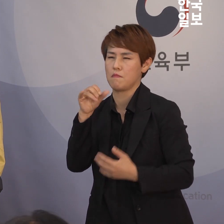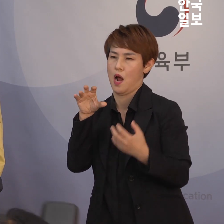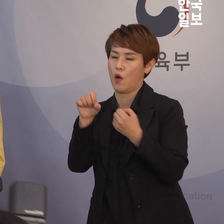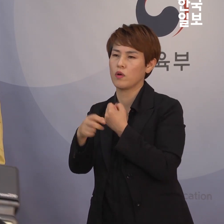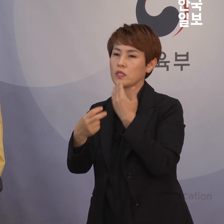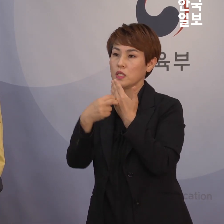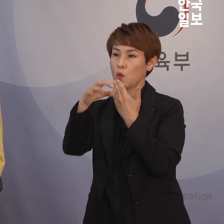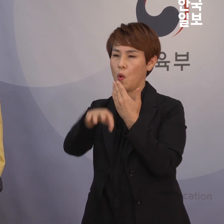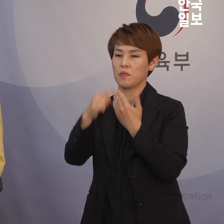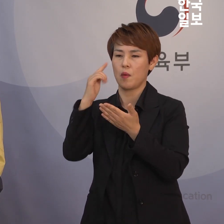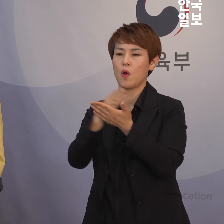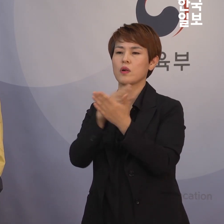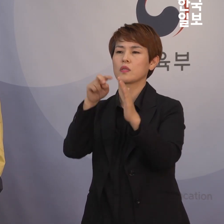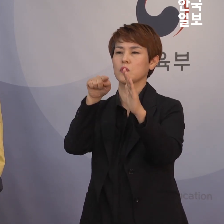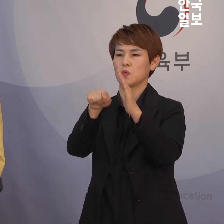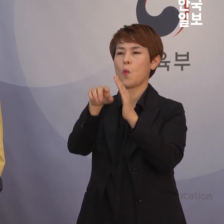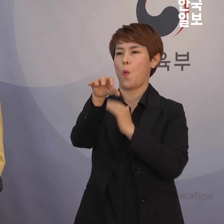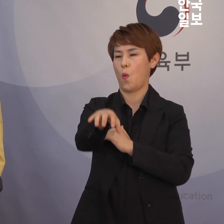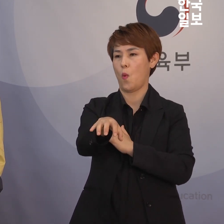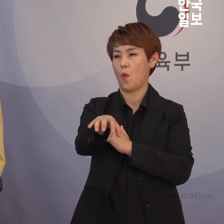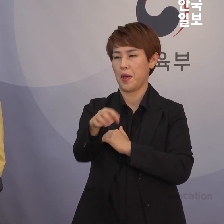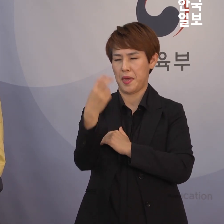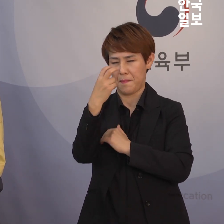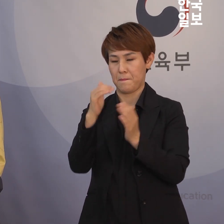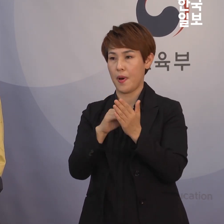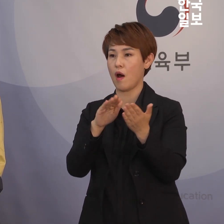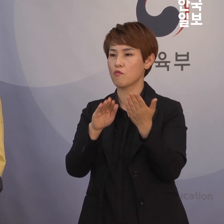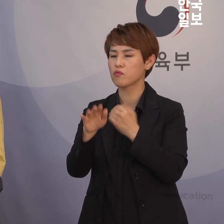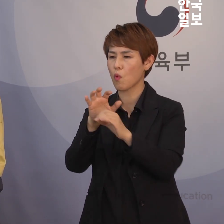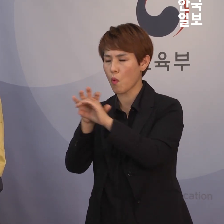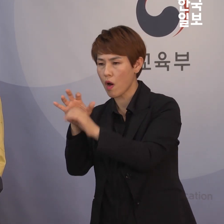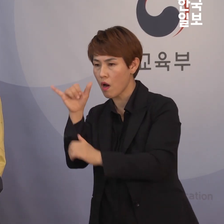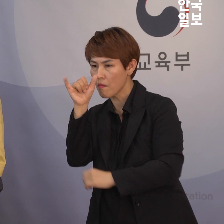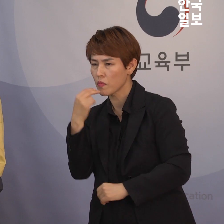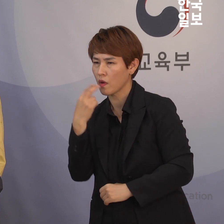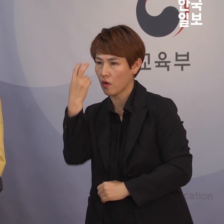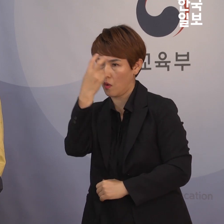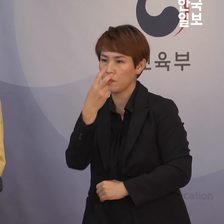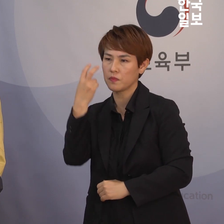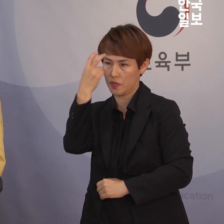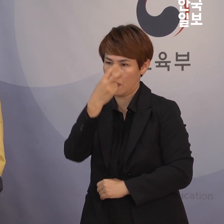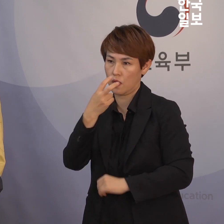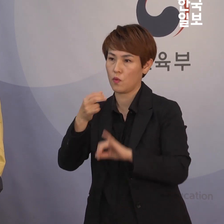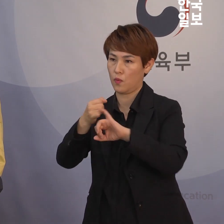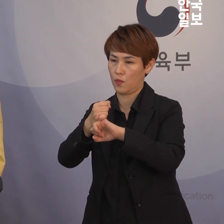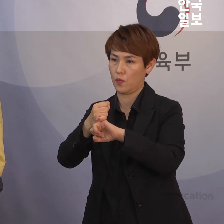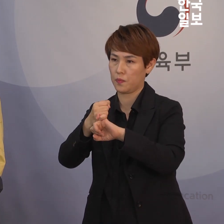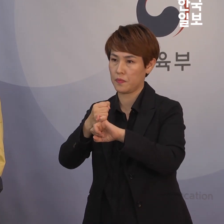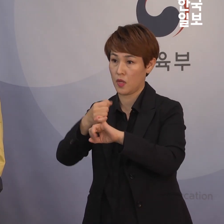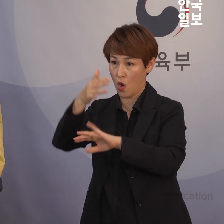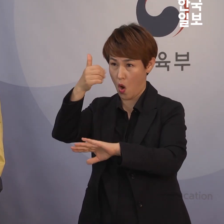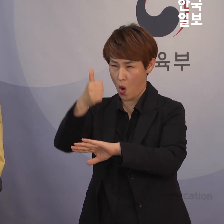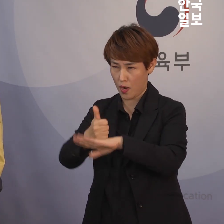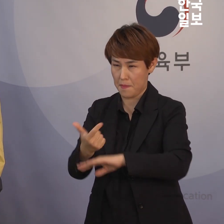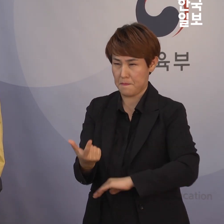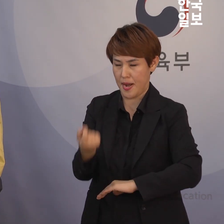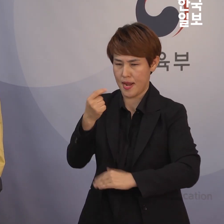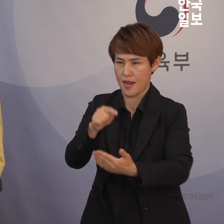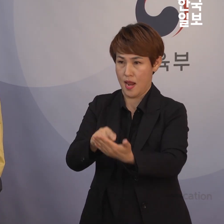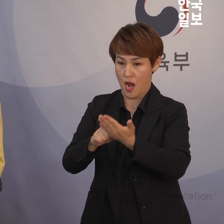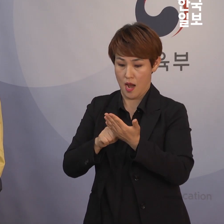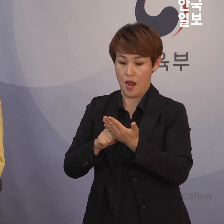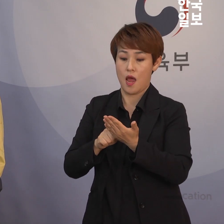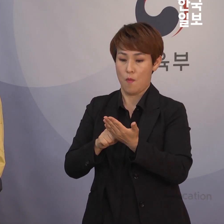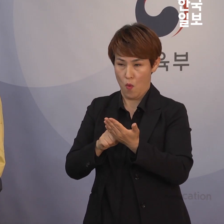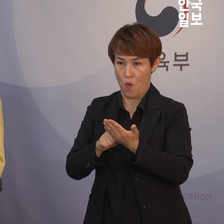의료기관이나 선별진료소 등을 통한 진료 후 코로나19 진단 검사에 들어가고 결과는 신속하게